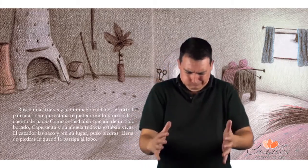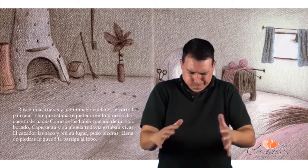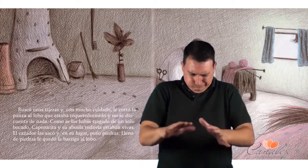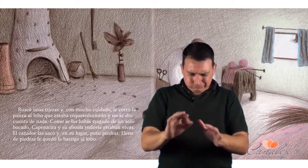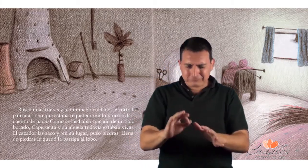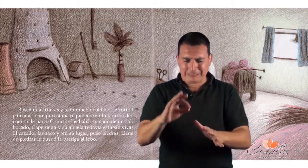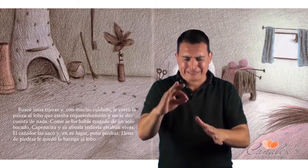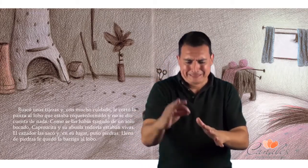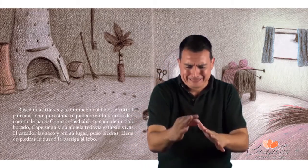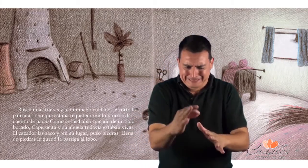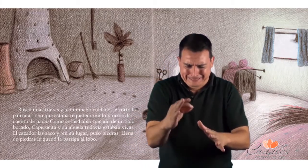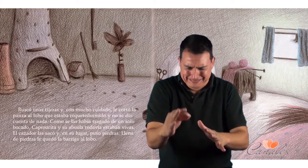lobo.